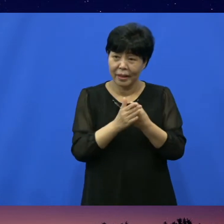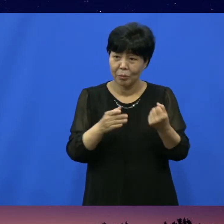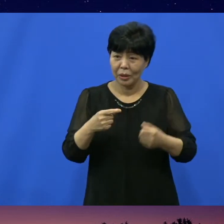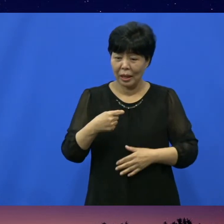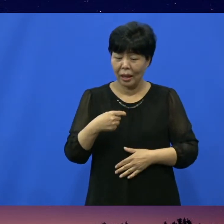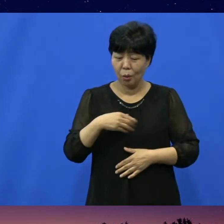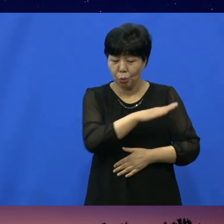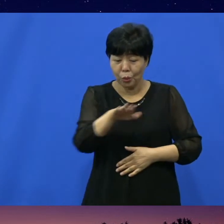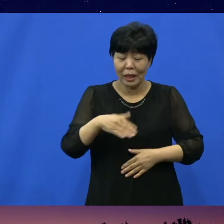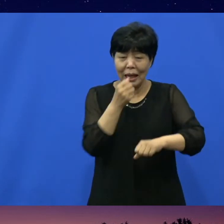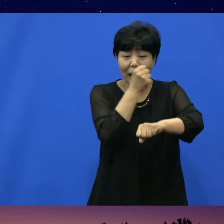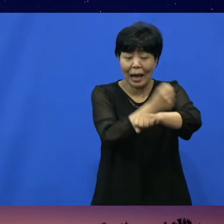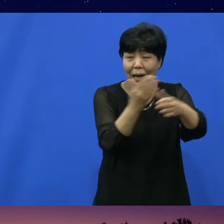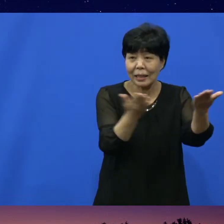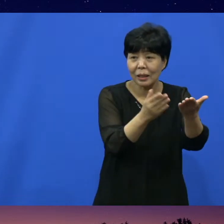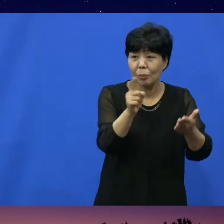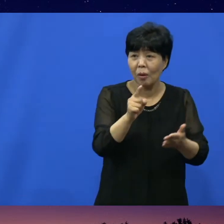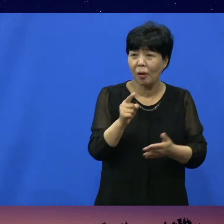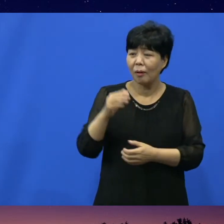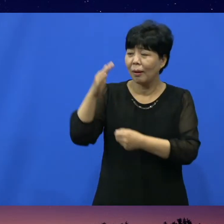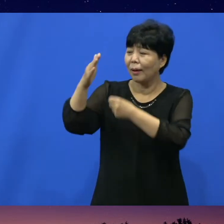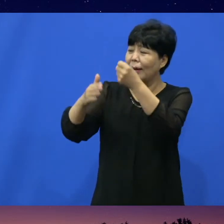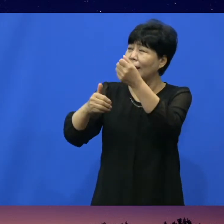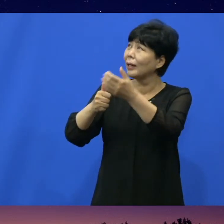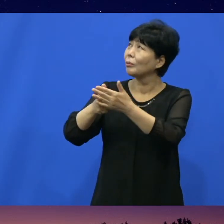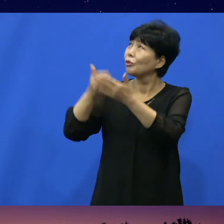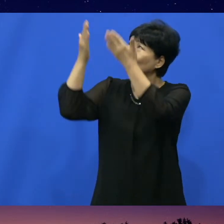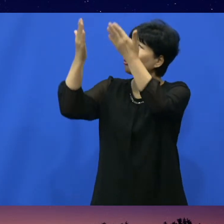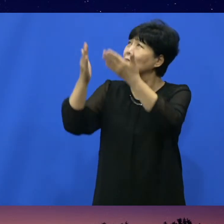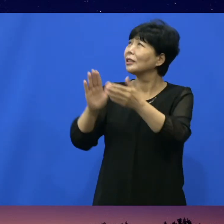가장 중요한 것은 그분의 사랑을 받는 거예요.